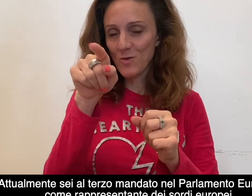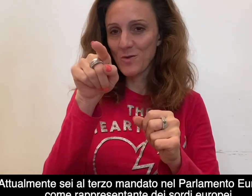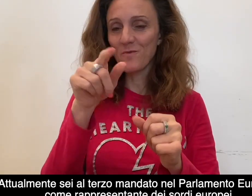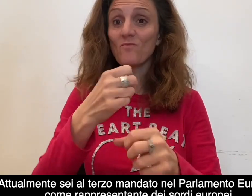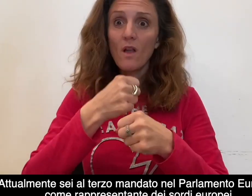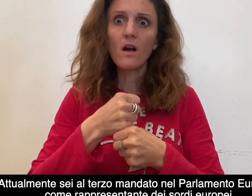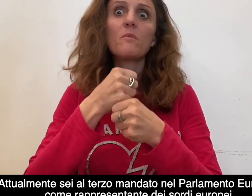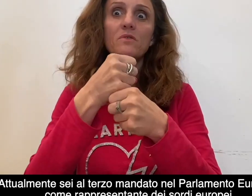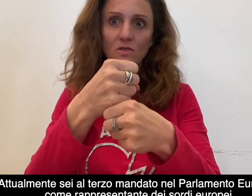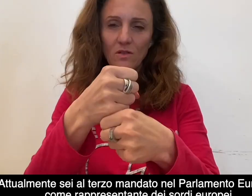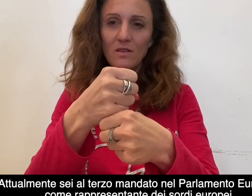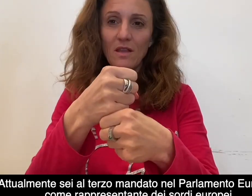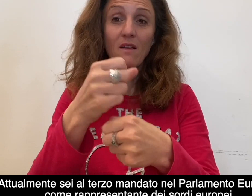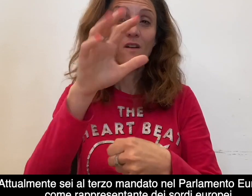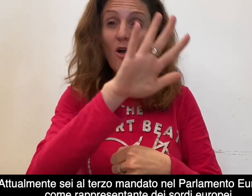sorde in europa